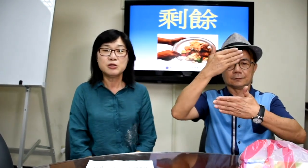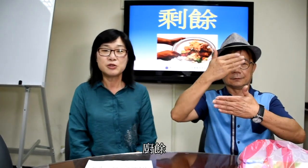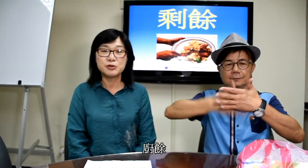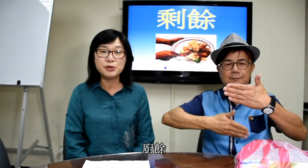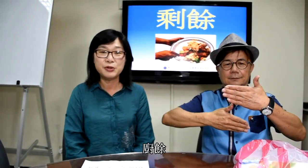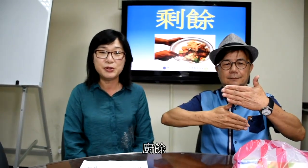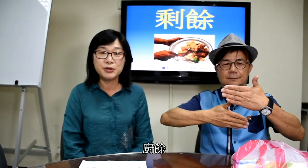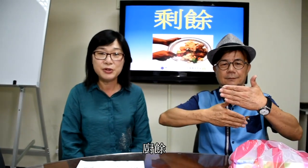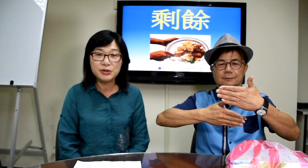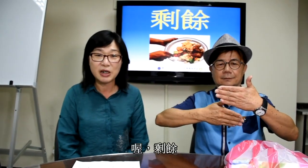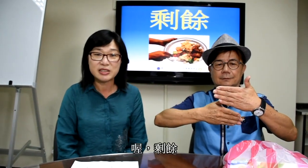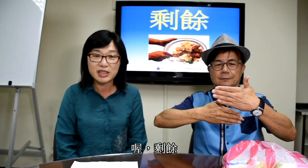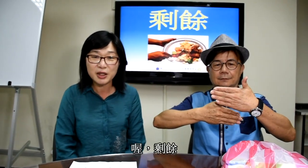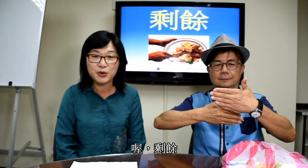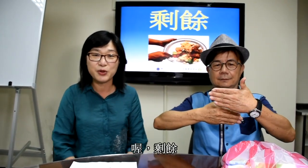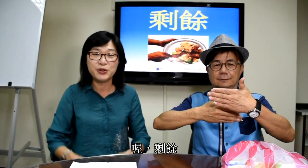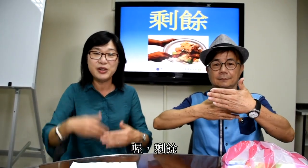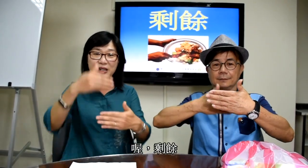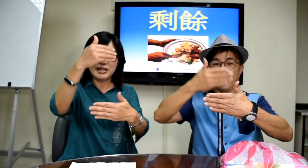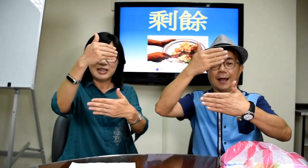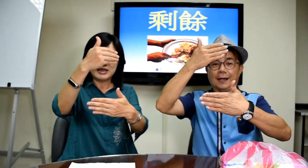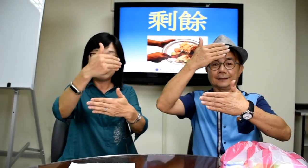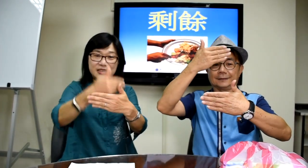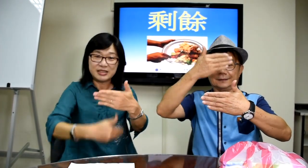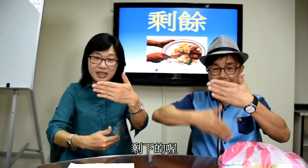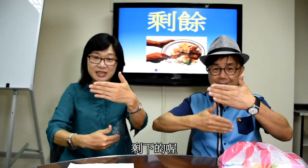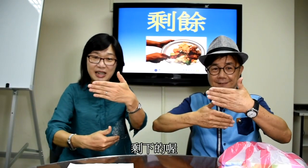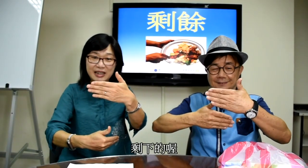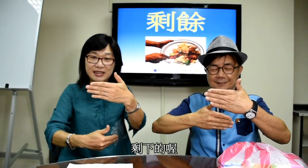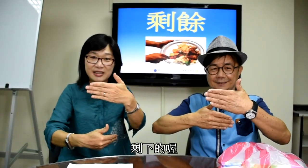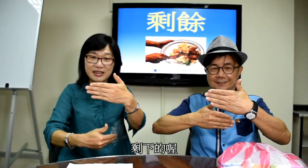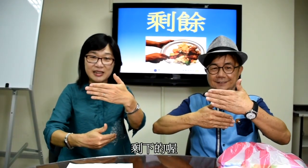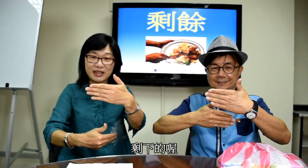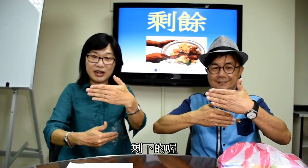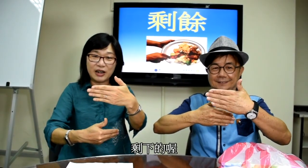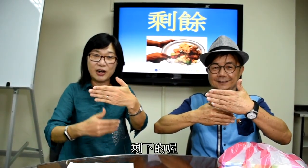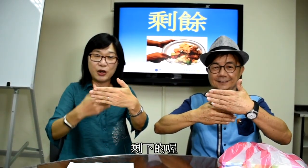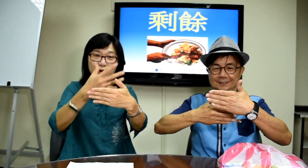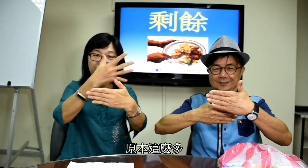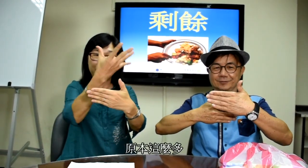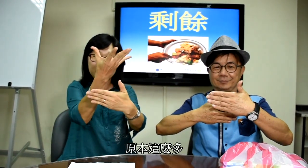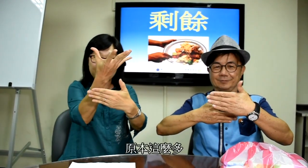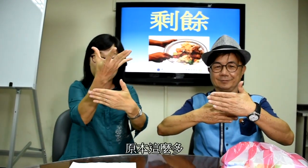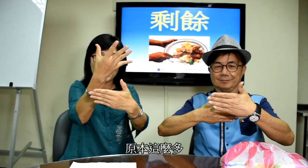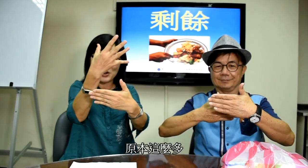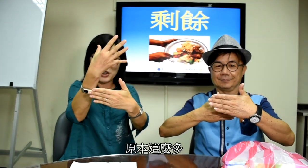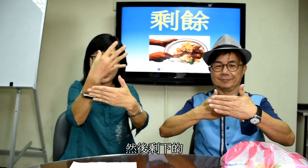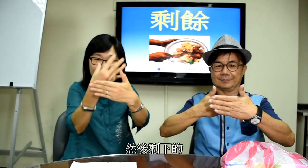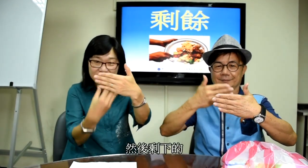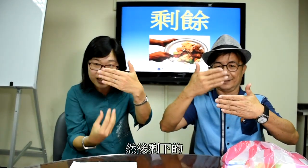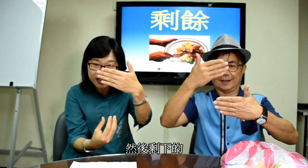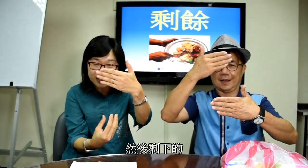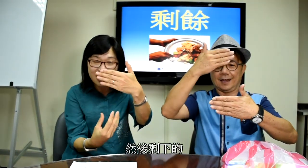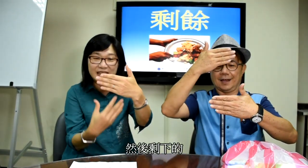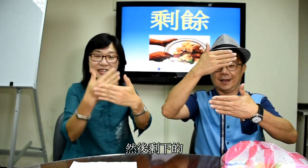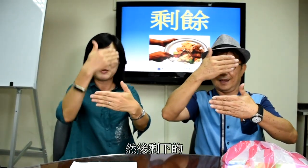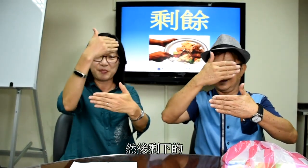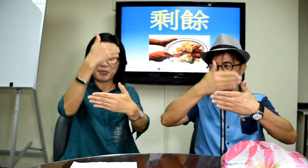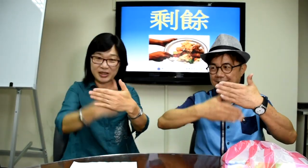厨余啊，剩余，剩下的啊，原本这么多，然后剩下的，